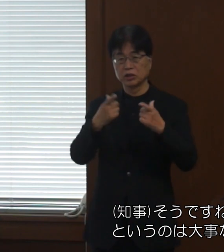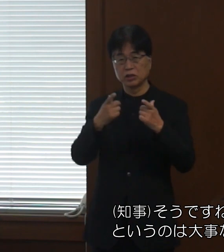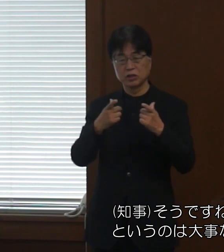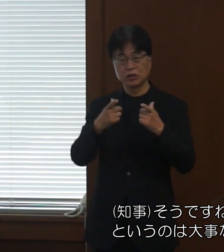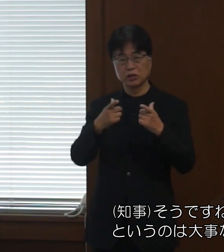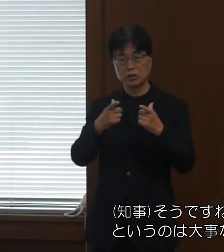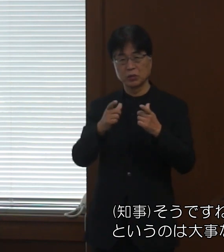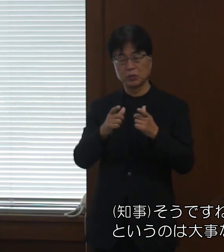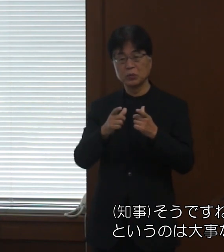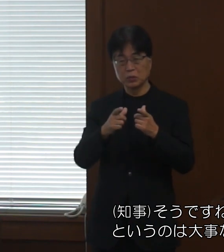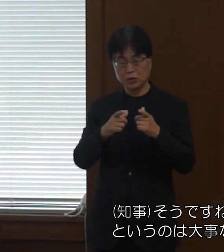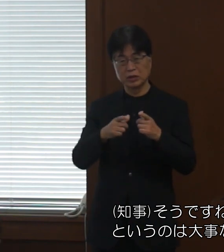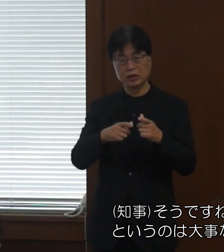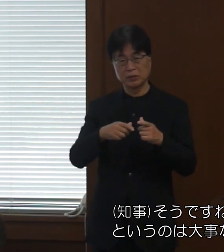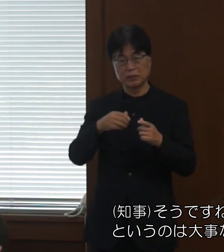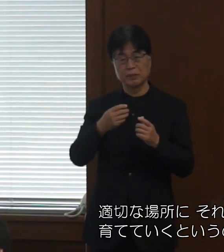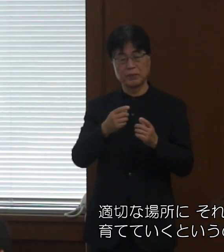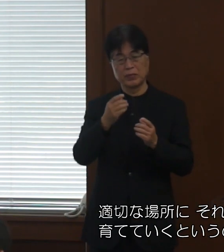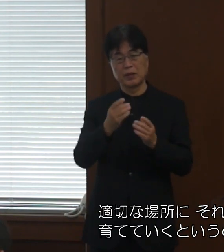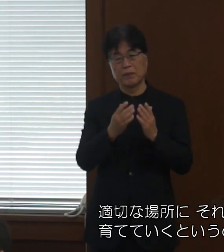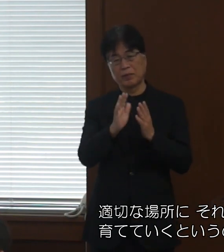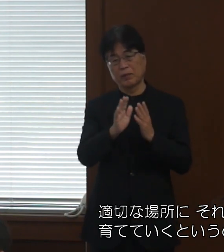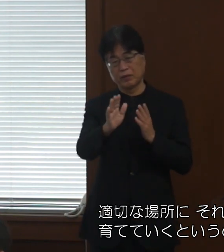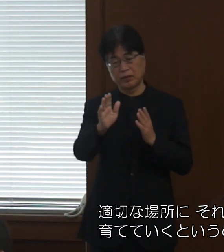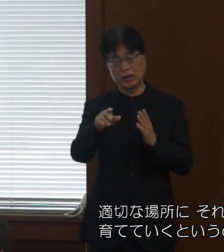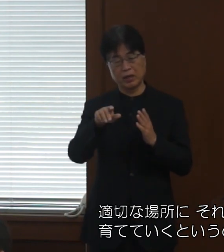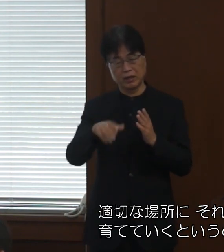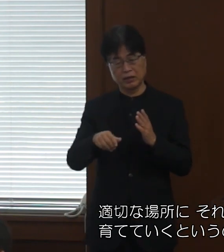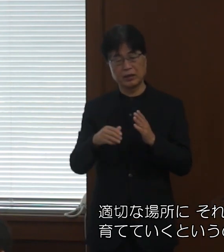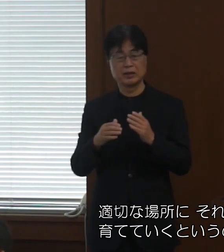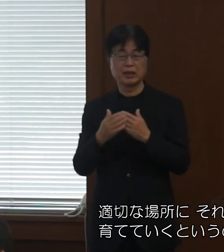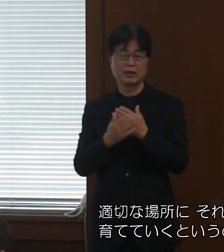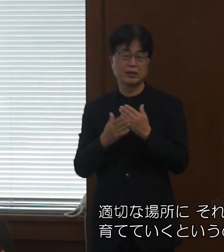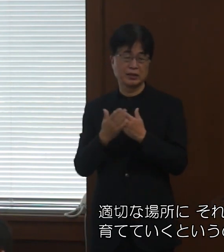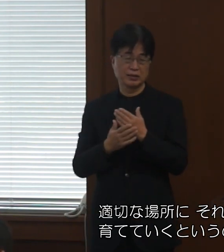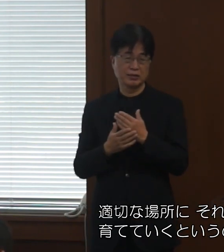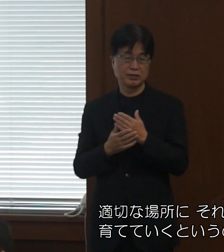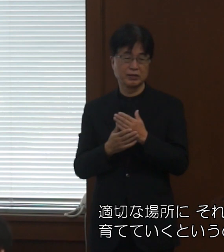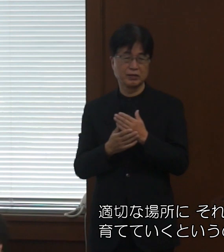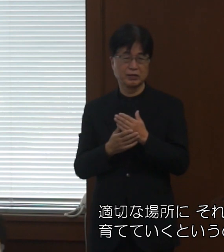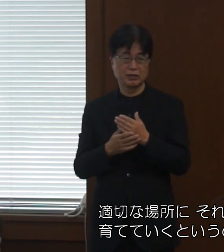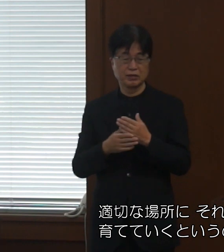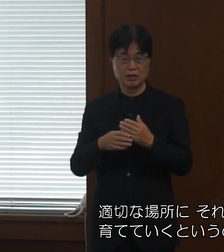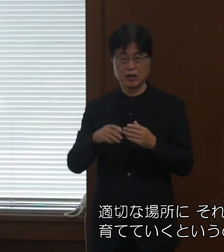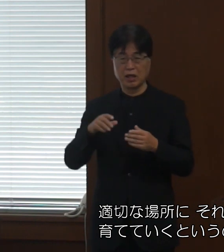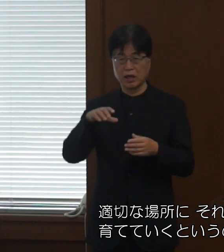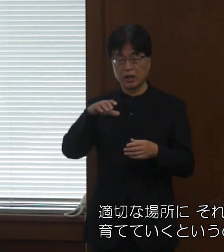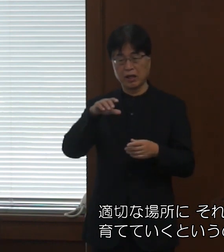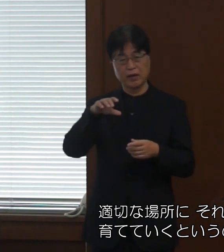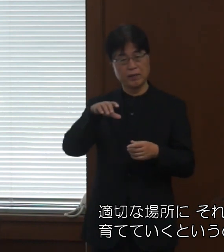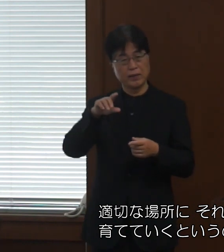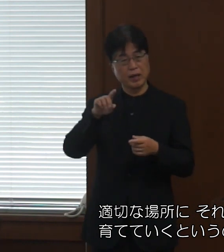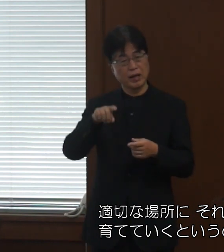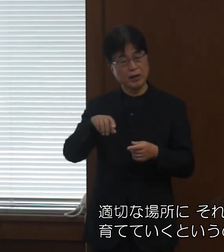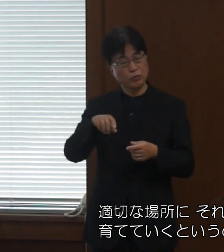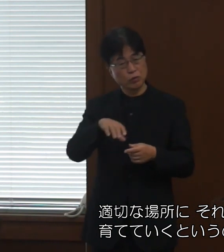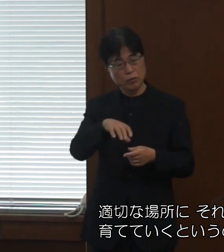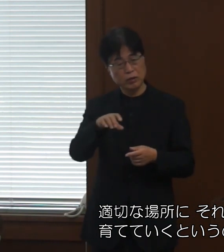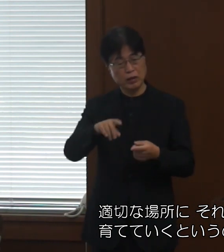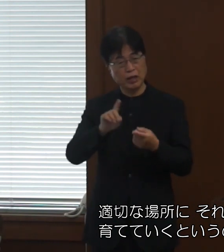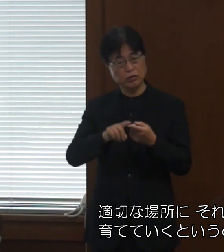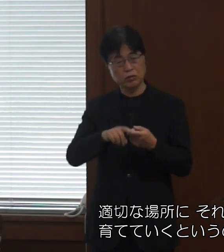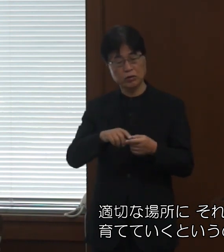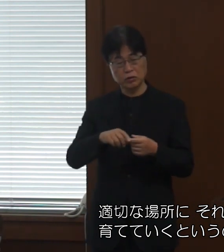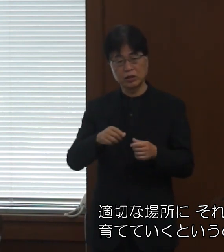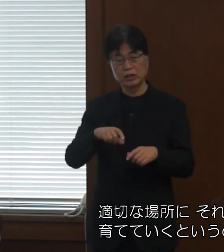企業どうするのかというのは大事な問題であるわけでありまして適切な場所にそれにふさわしい企業職員して育てていく